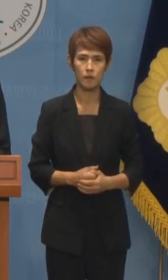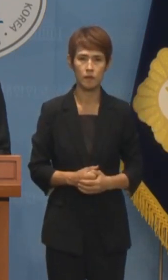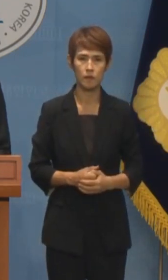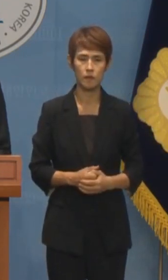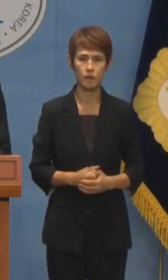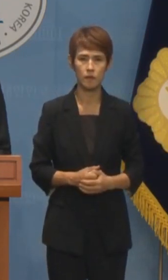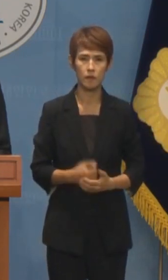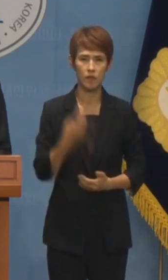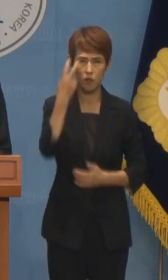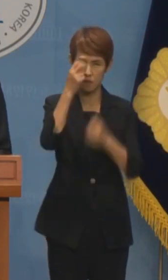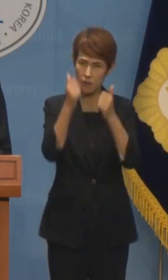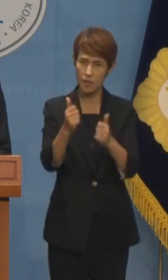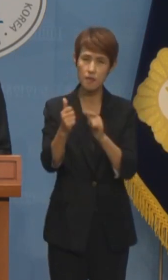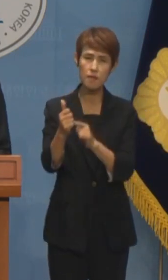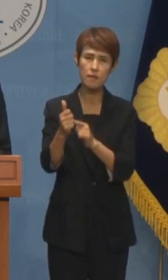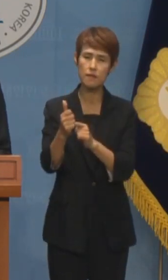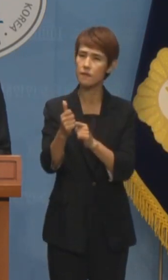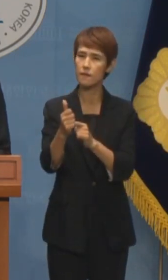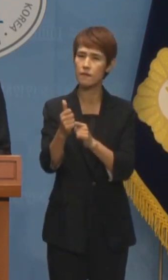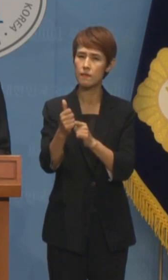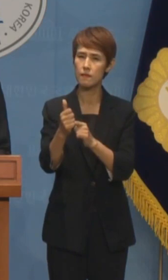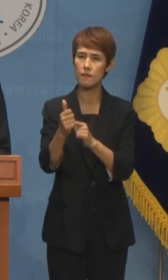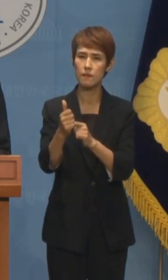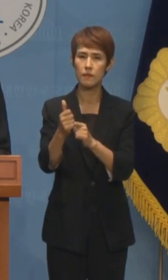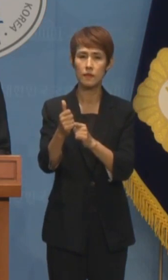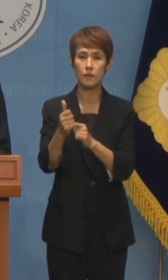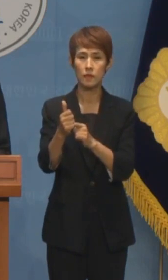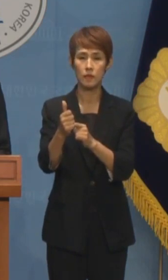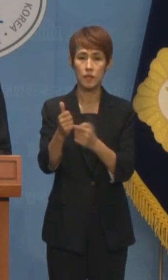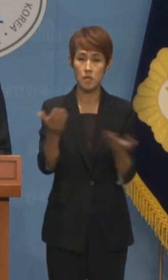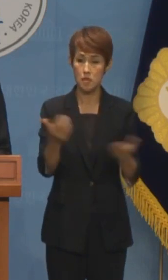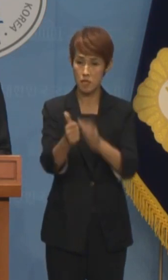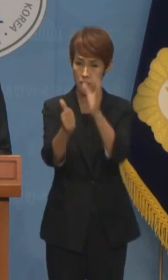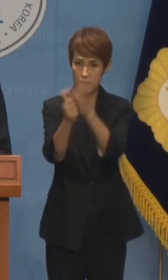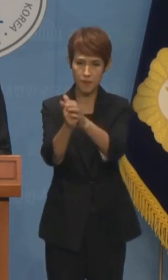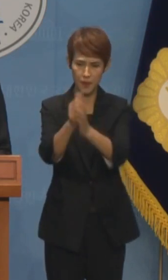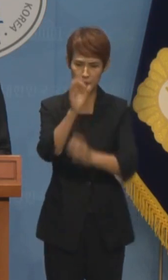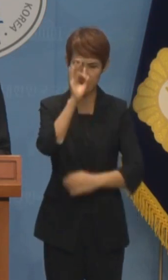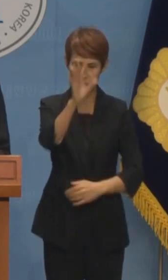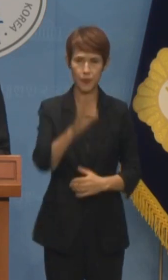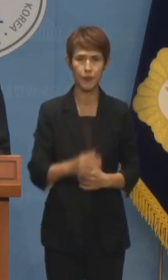보이는 검찰에 더 이상 사건을 맡길 수 없습니다.